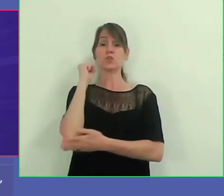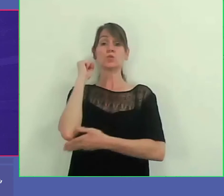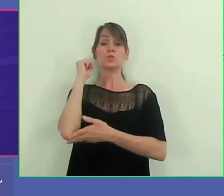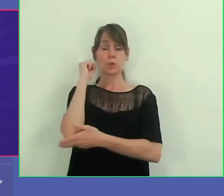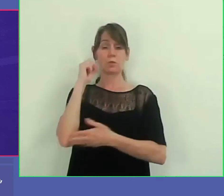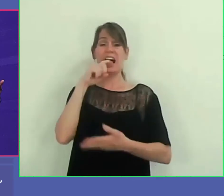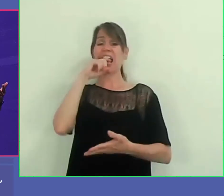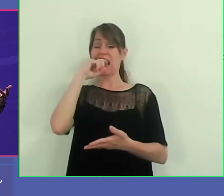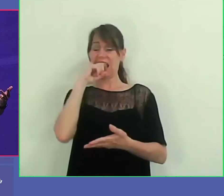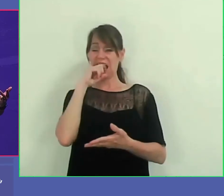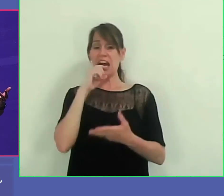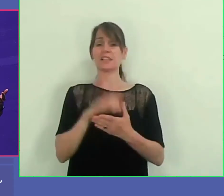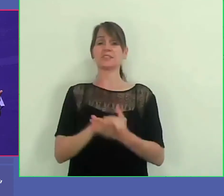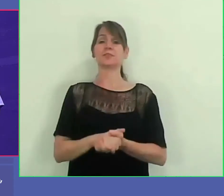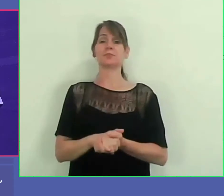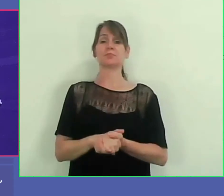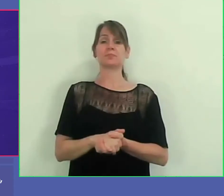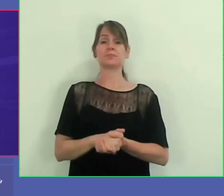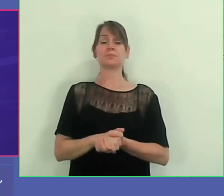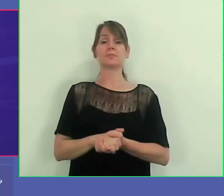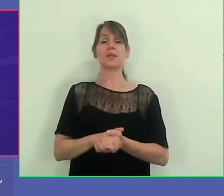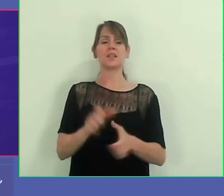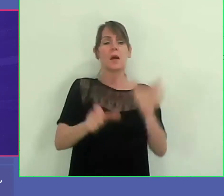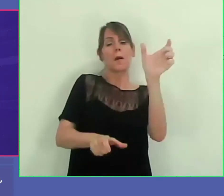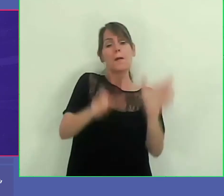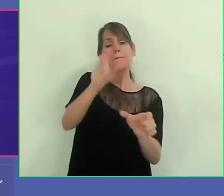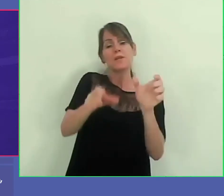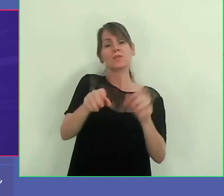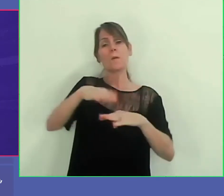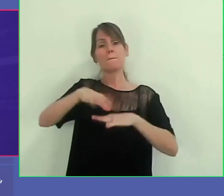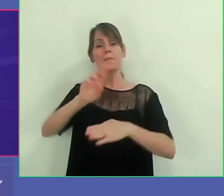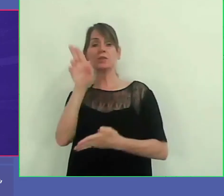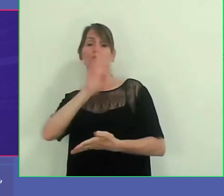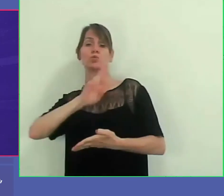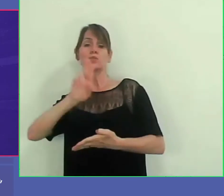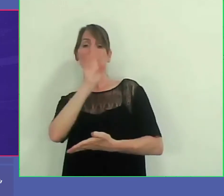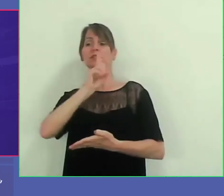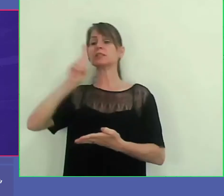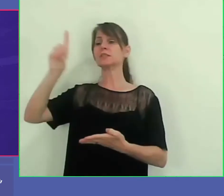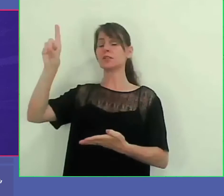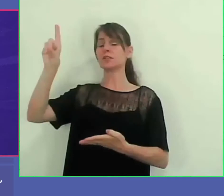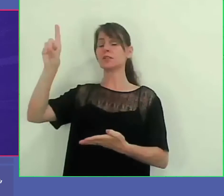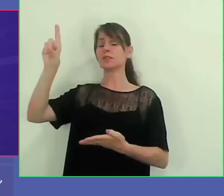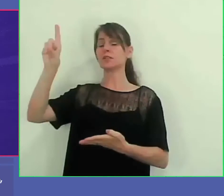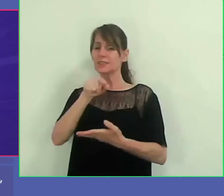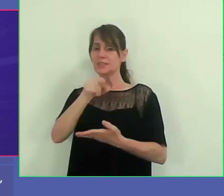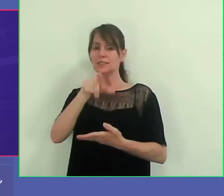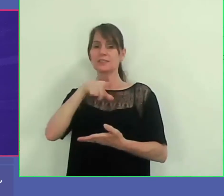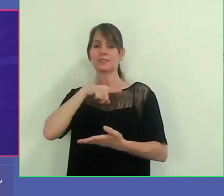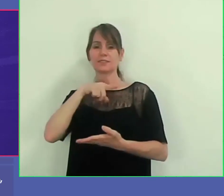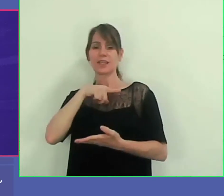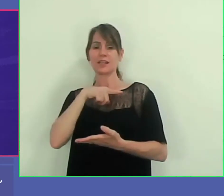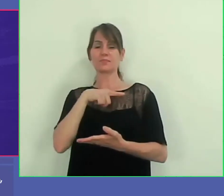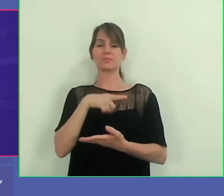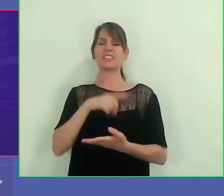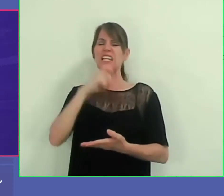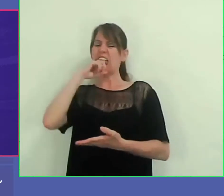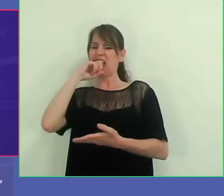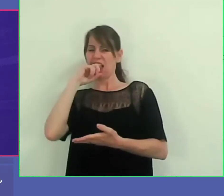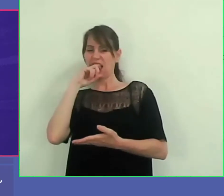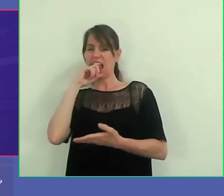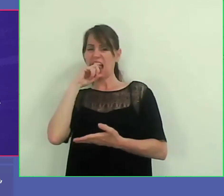ou alguém, né, consegue um resultado melhor do que você tem ciúmes. E ira.